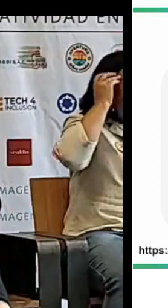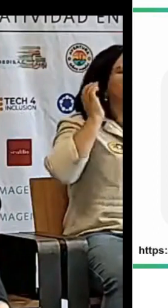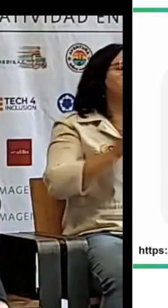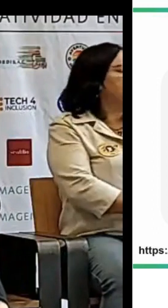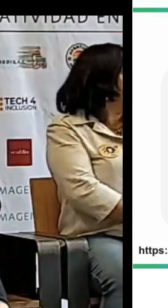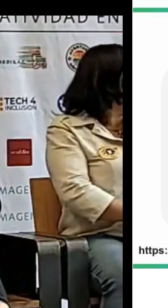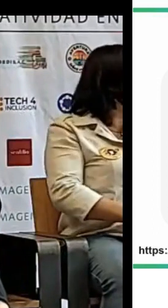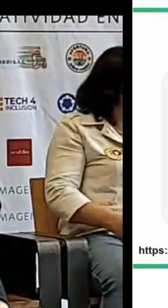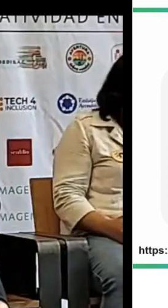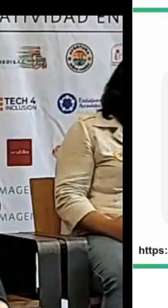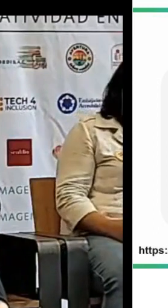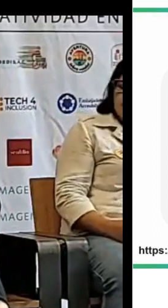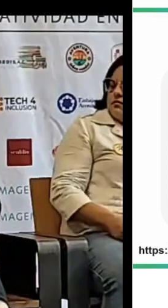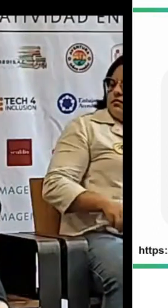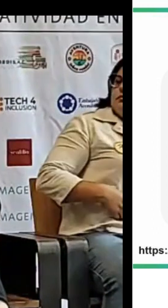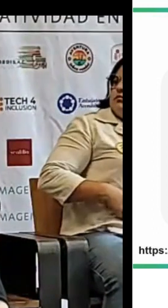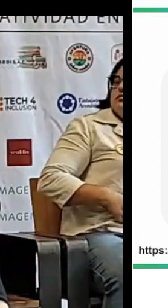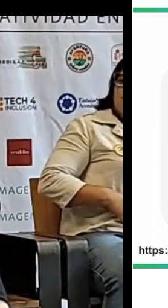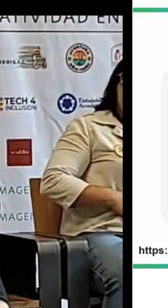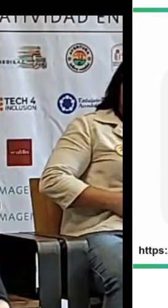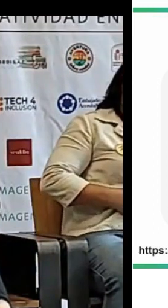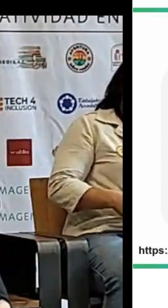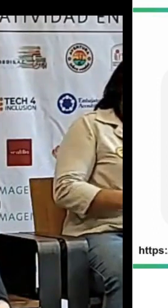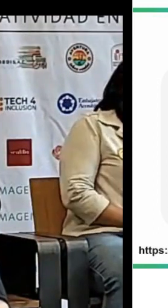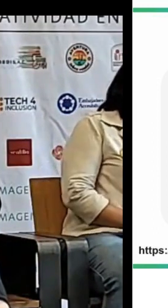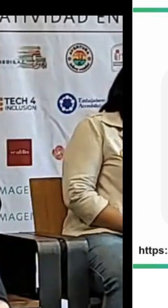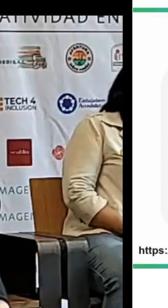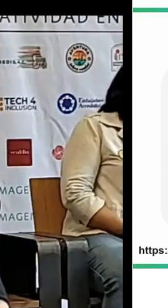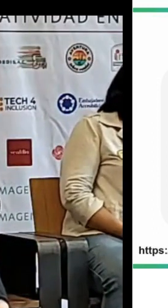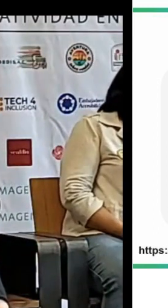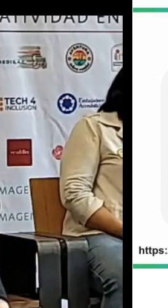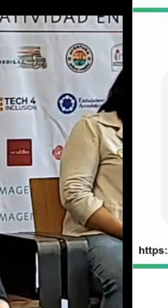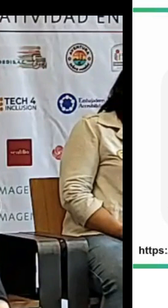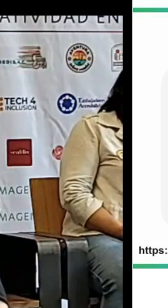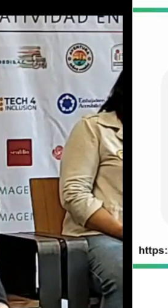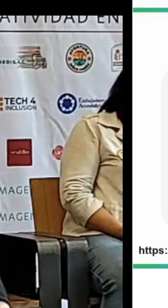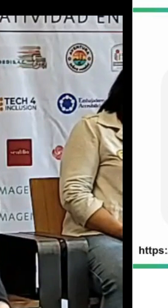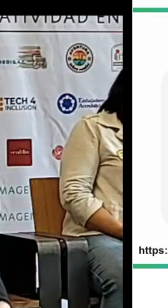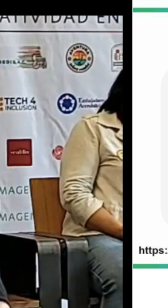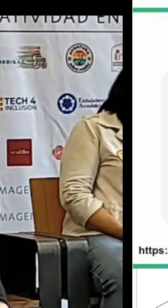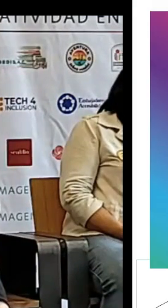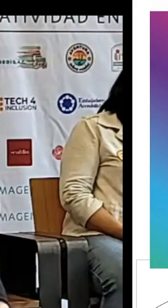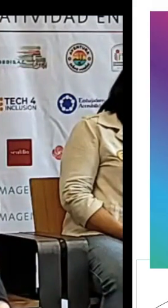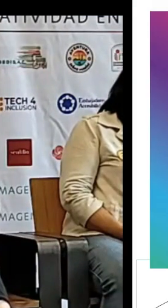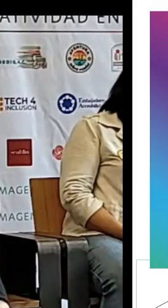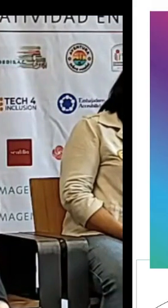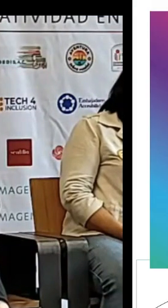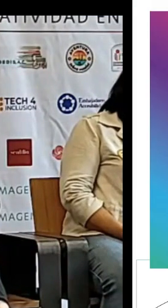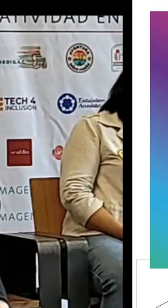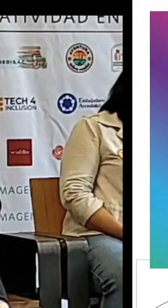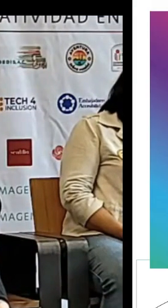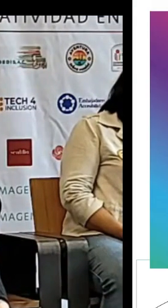aquí para dar a conocer este concurso de fotografía y a nombre del Instituto de las Personas con Discapacidad